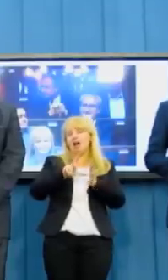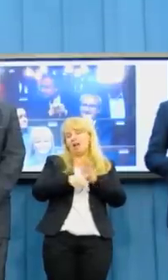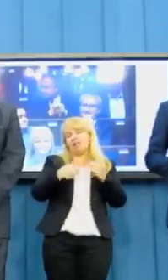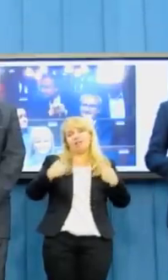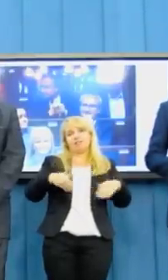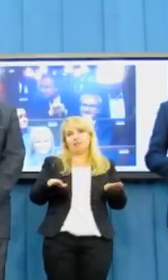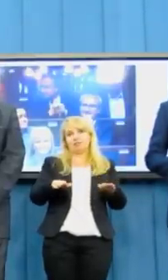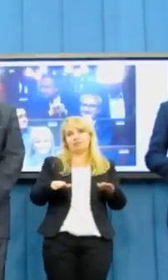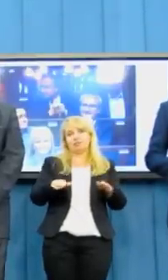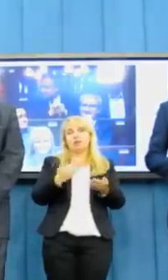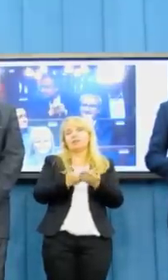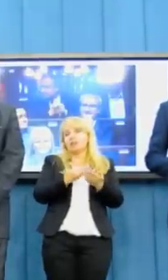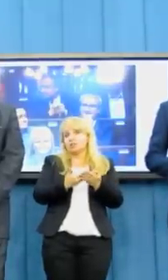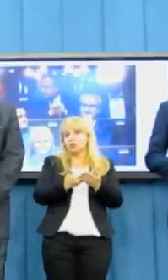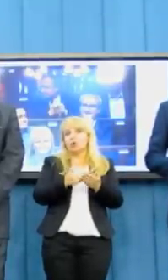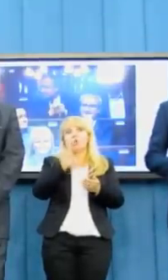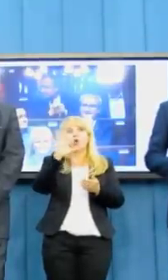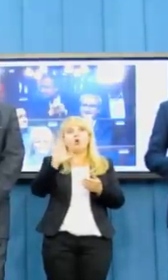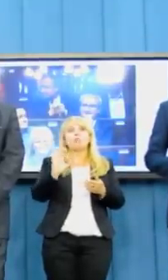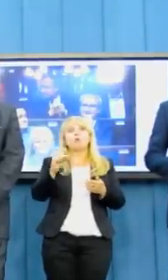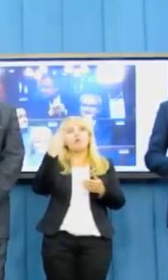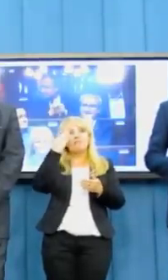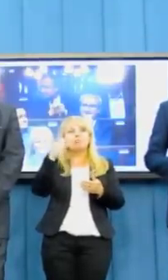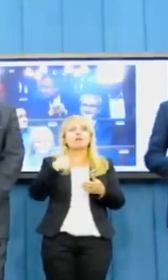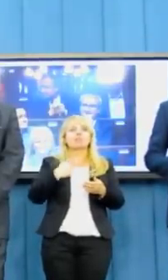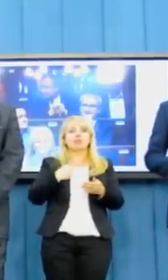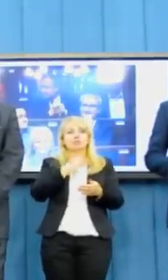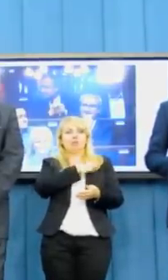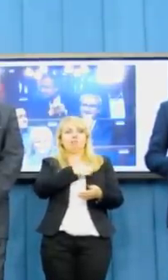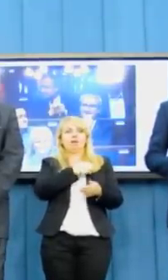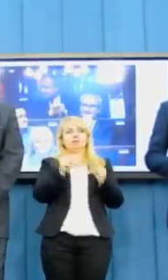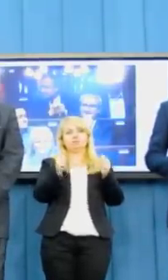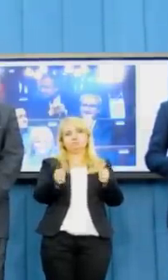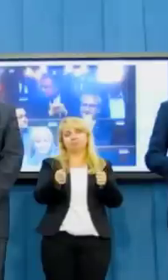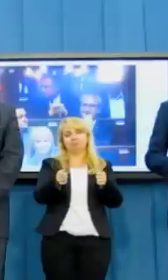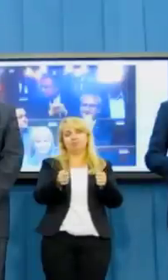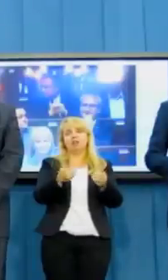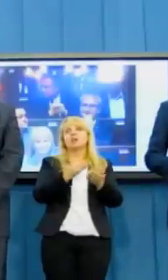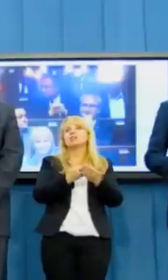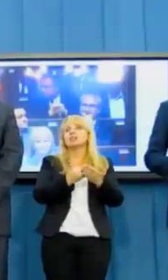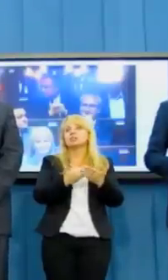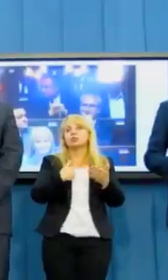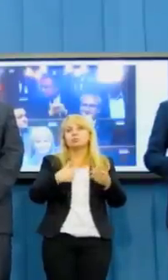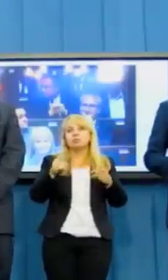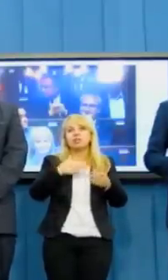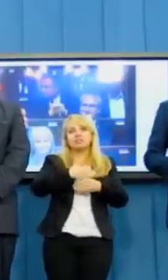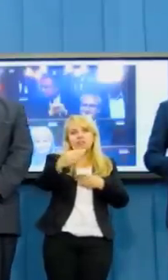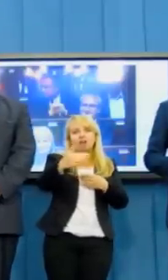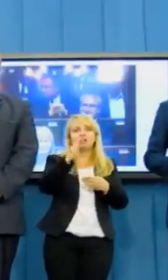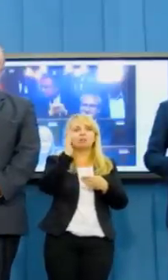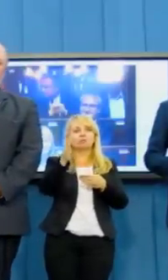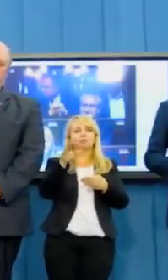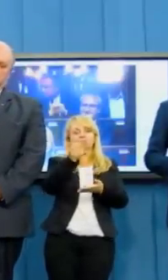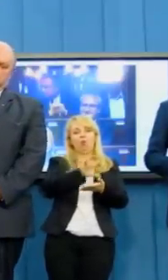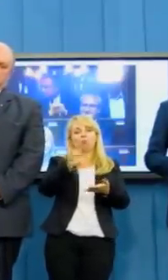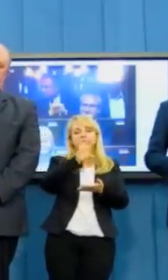to autorstwa Ruchu Palikota, to rozumiem, że będziemy dalej obserwować kolejne prowokacje i patrzeć na kolejnych sędziów, którzy w